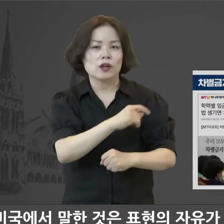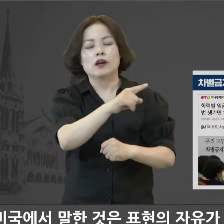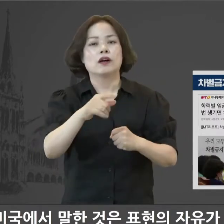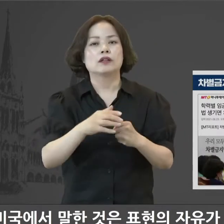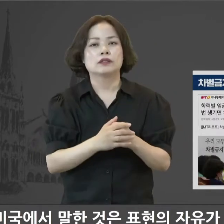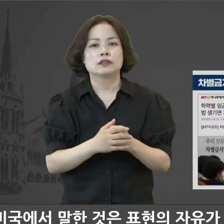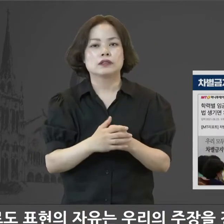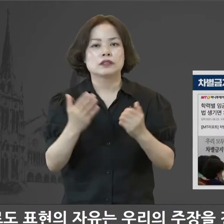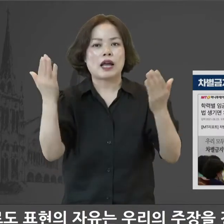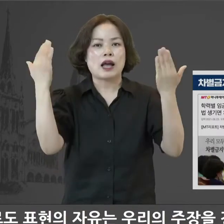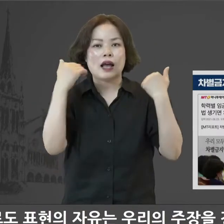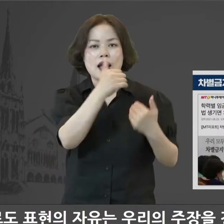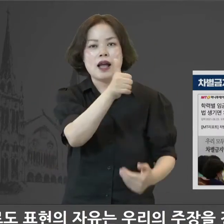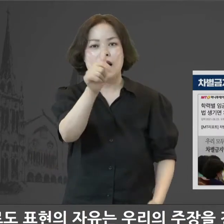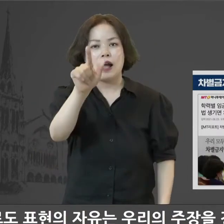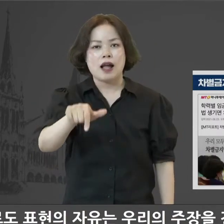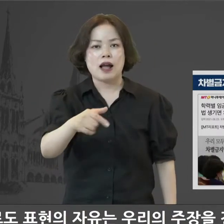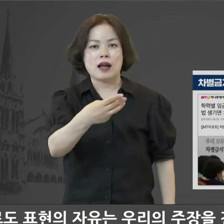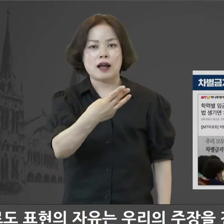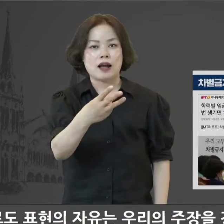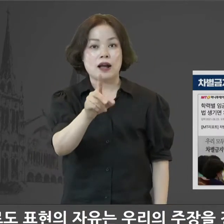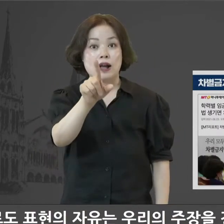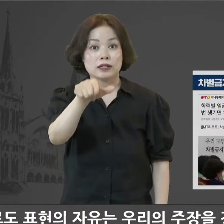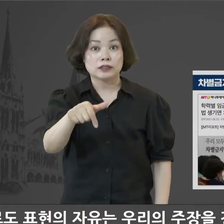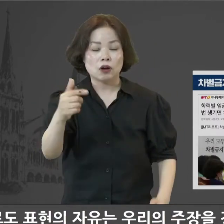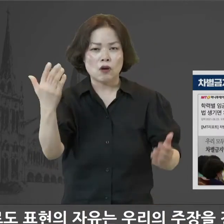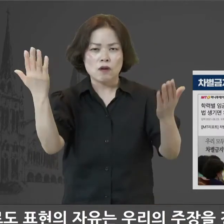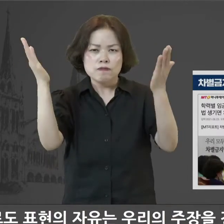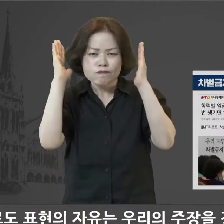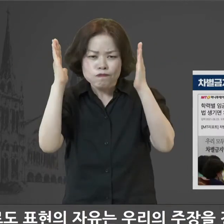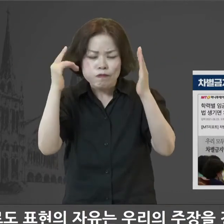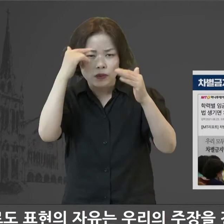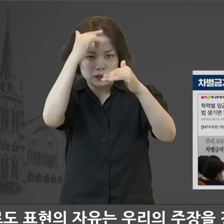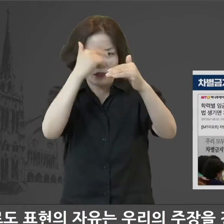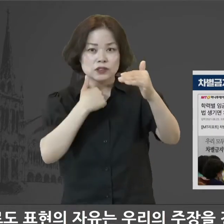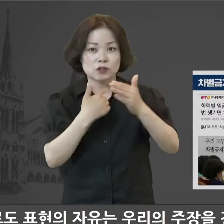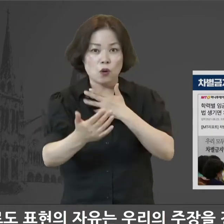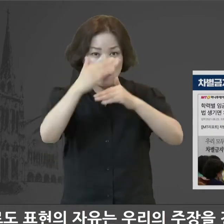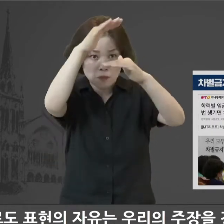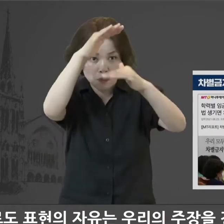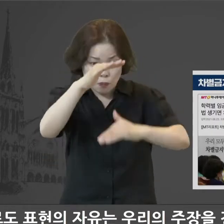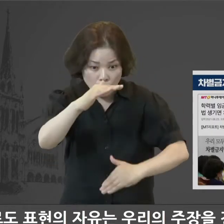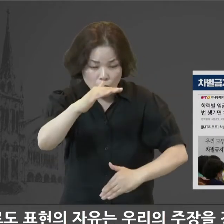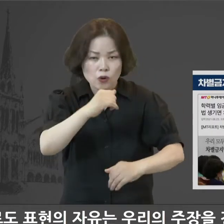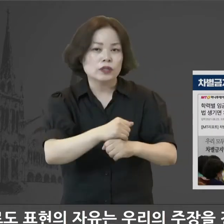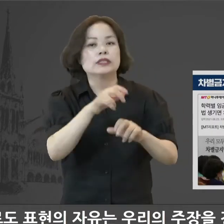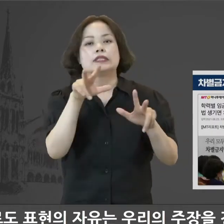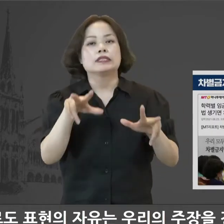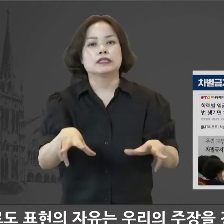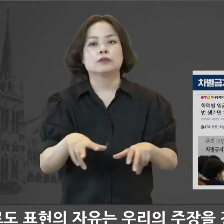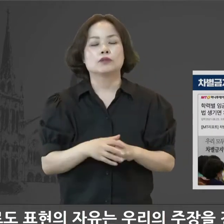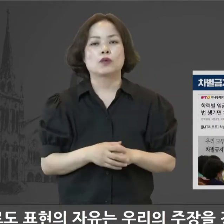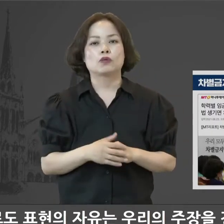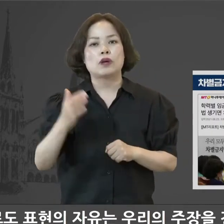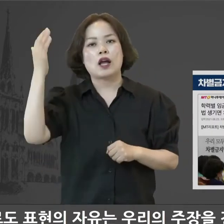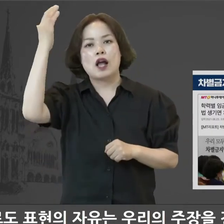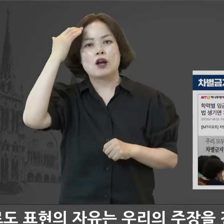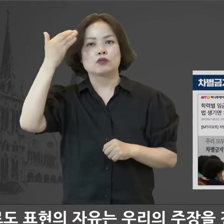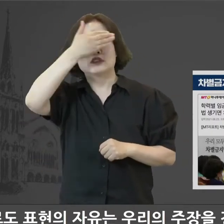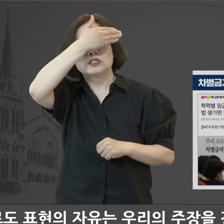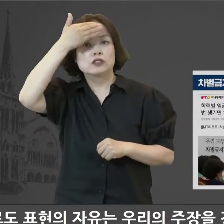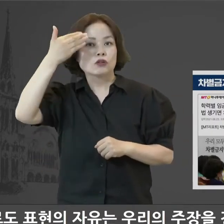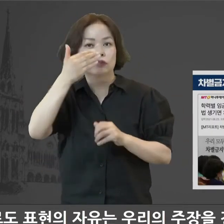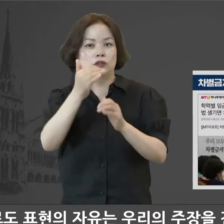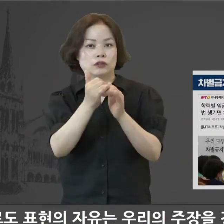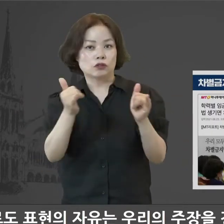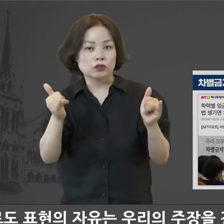중에 학력 같은 게 들어가 버리면 채용 시장이 대혼란을 겪게 됩니다. 예를 들면 지금도 우리 한국